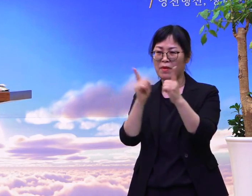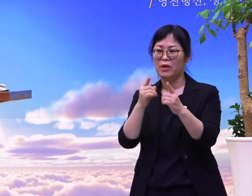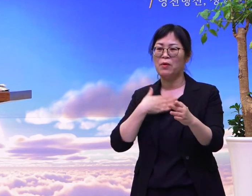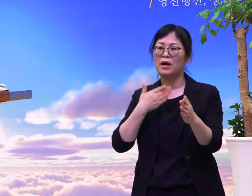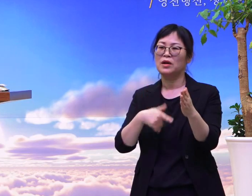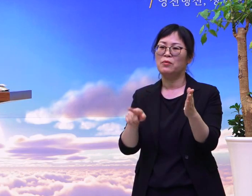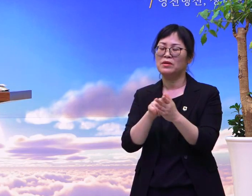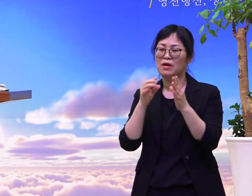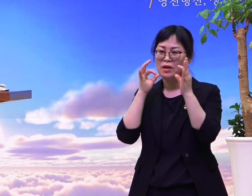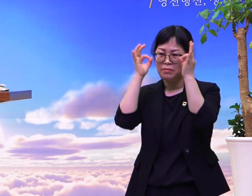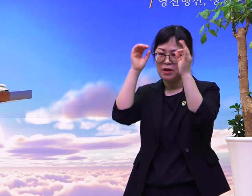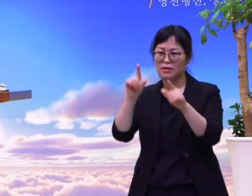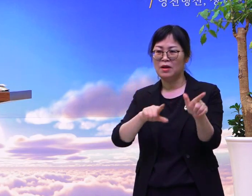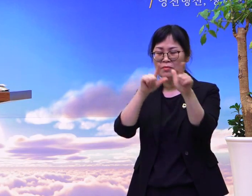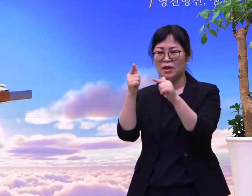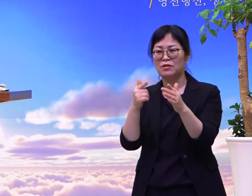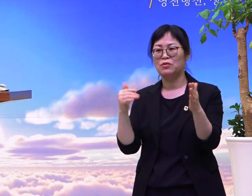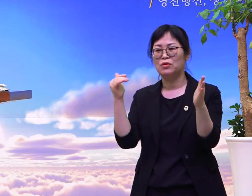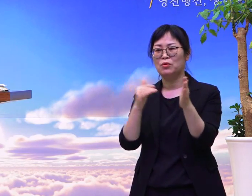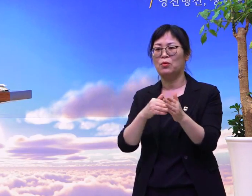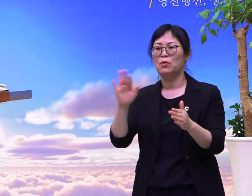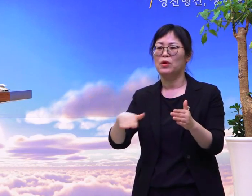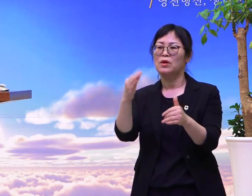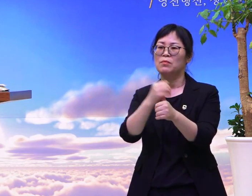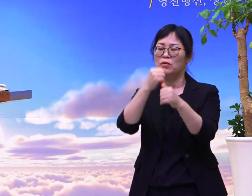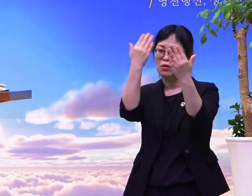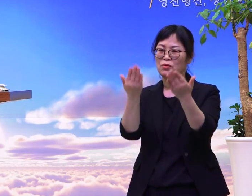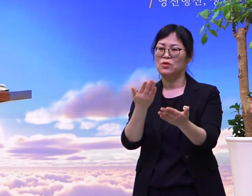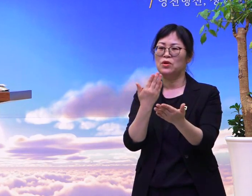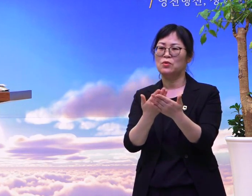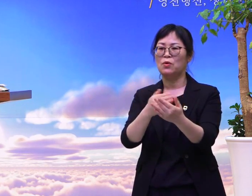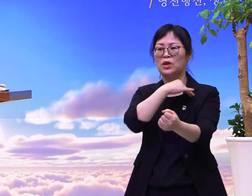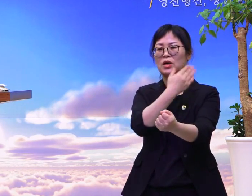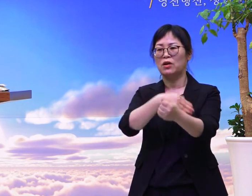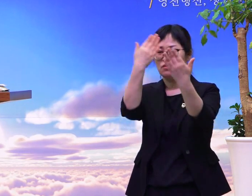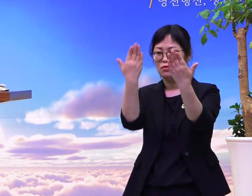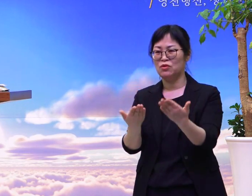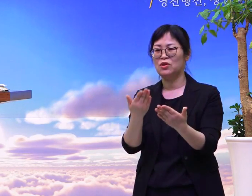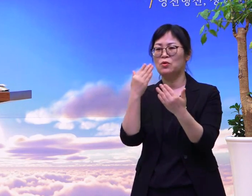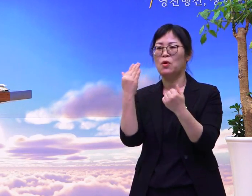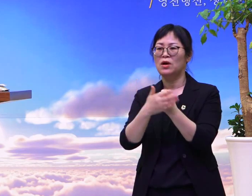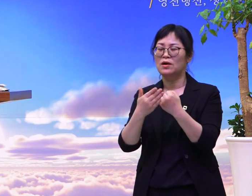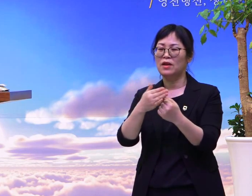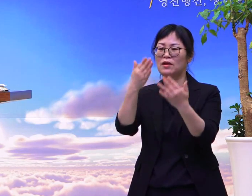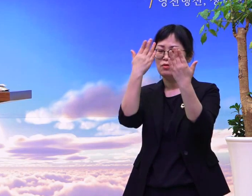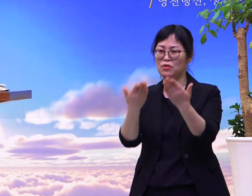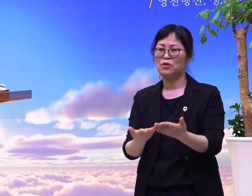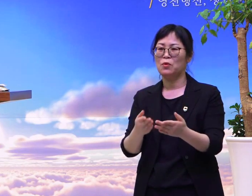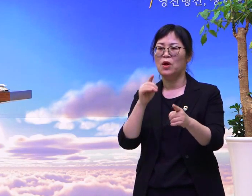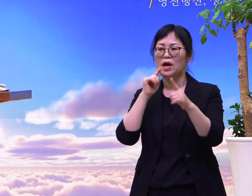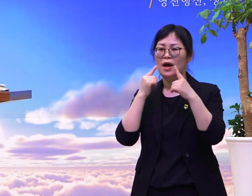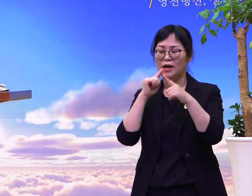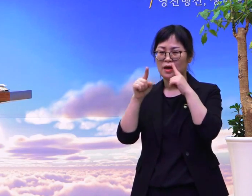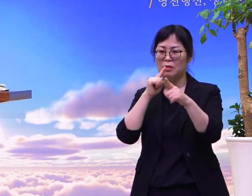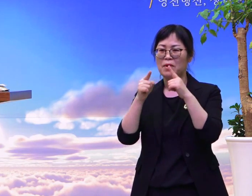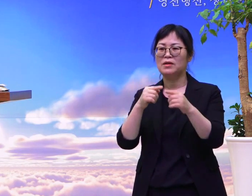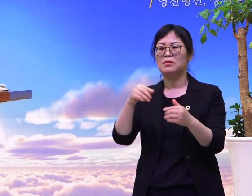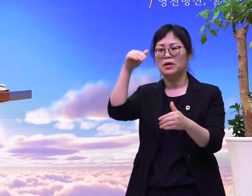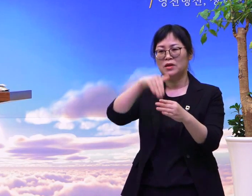삶을 살아갈 수 있도록 우리를 붙잡아 주시옵소서. 우리에게 능력 주시고 은혜 주시고 늘 하나님의 말씀을 심어주시고 그 말씀을